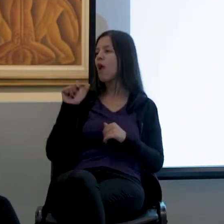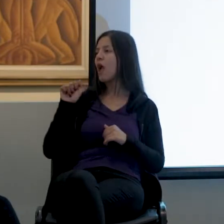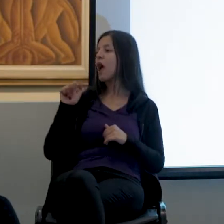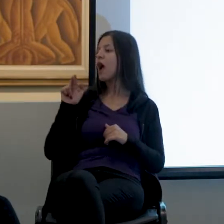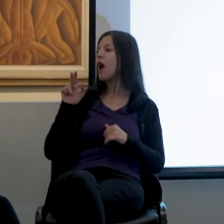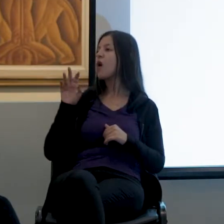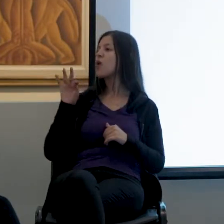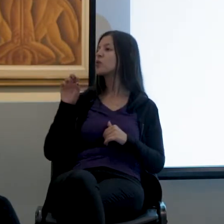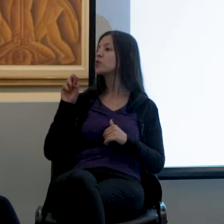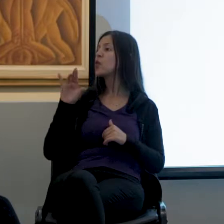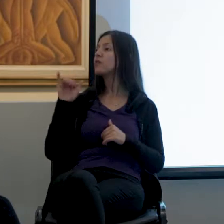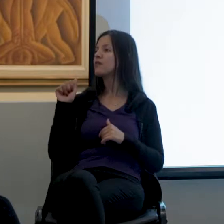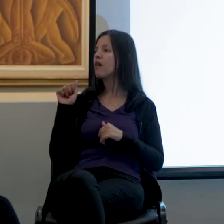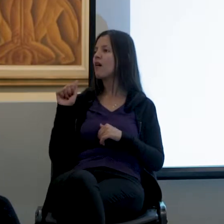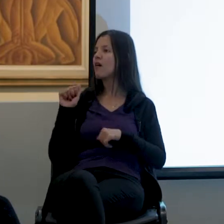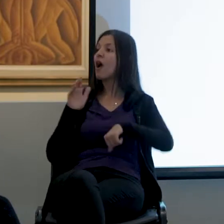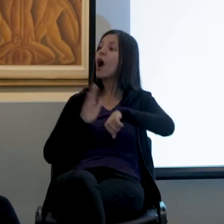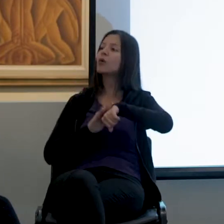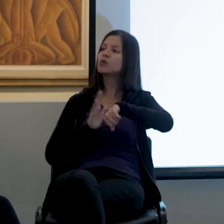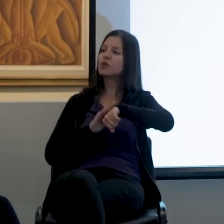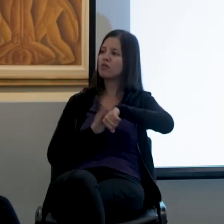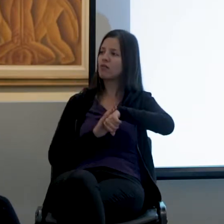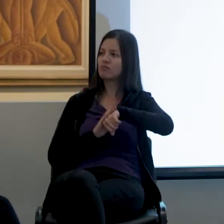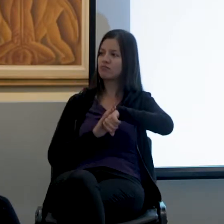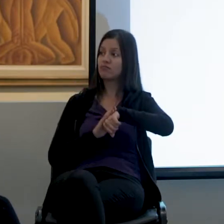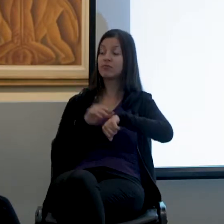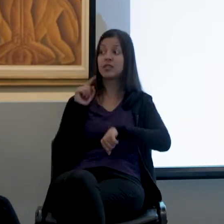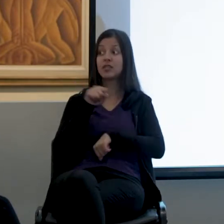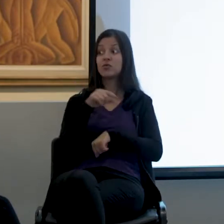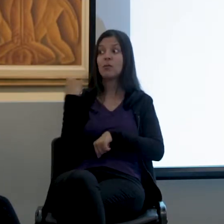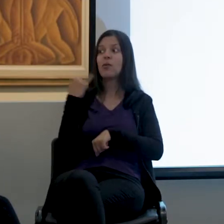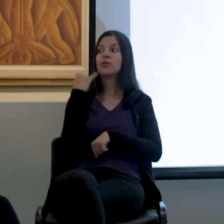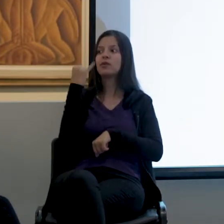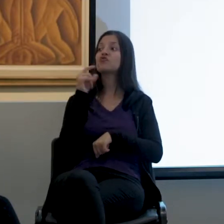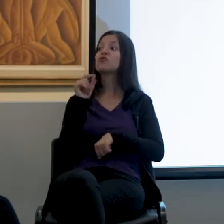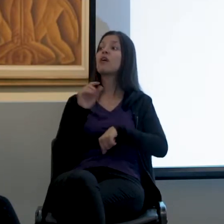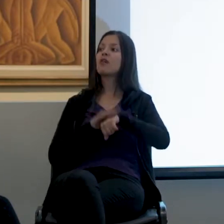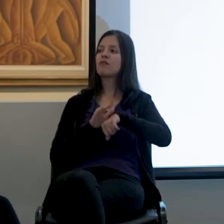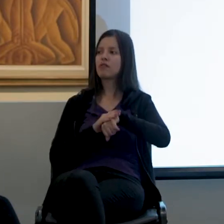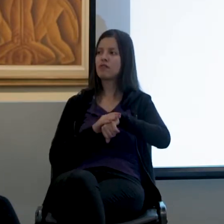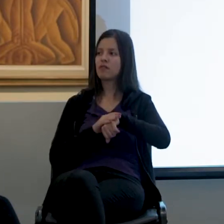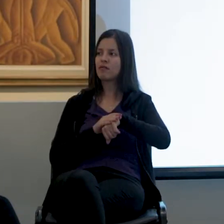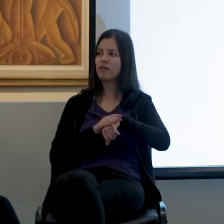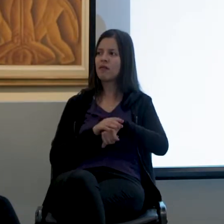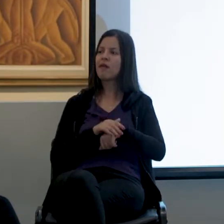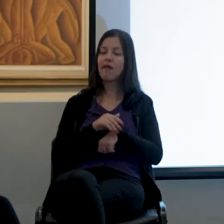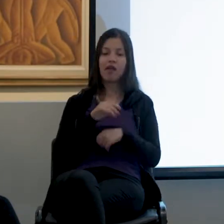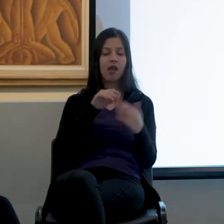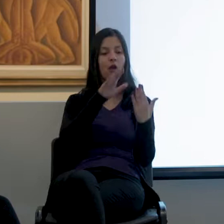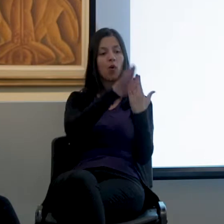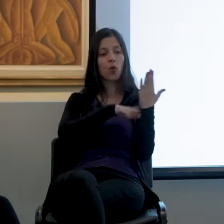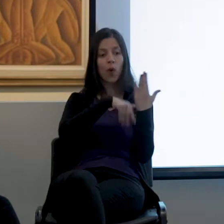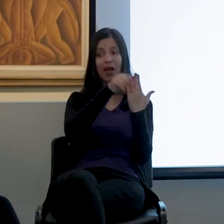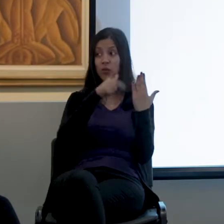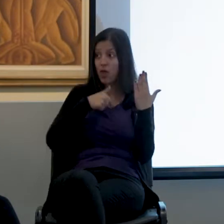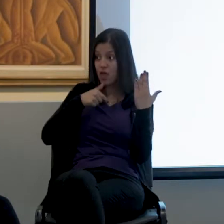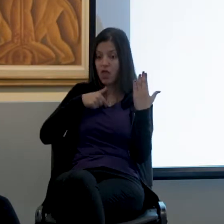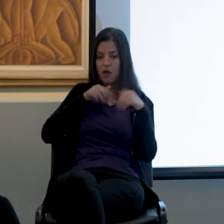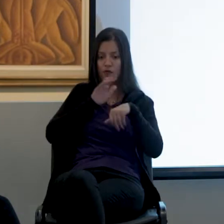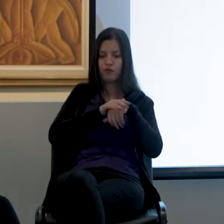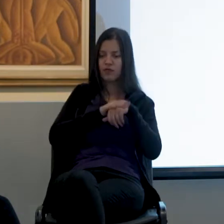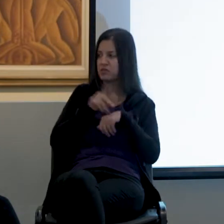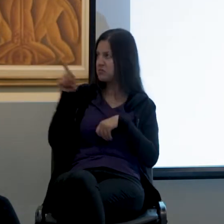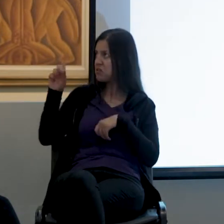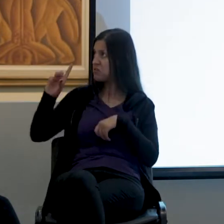Aí começa a ter autor. Essa ideia é super importante, né? Porque o autor quer dizer que o quadro é meu. Não é de Deus, não é do